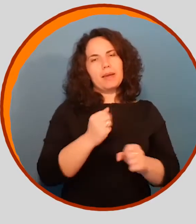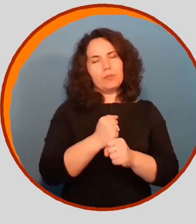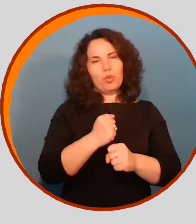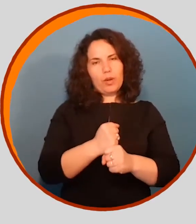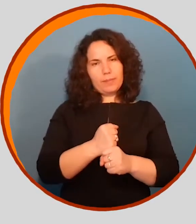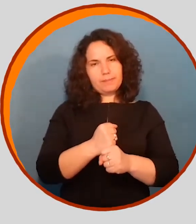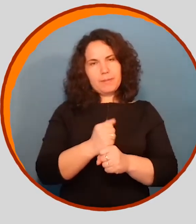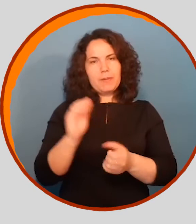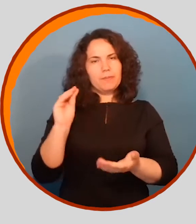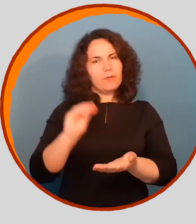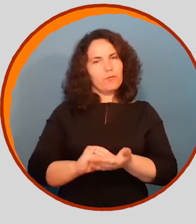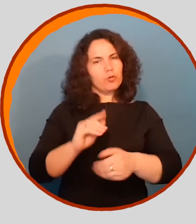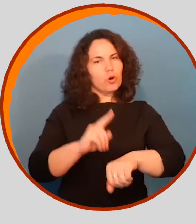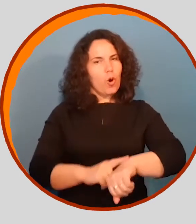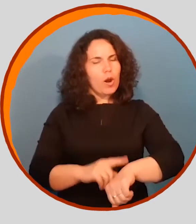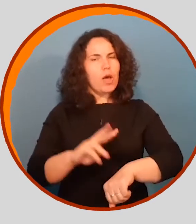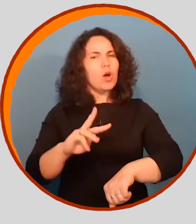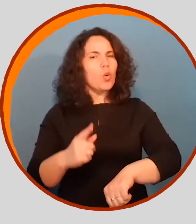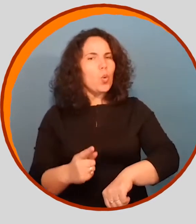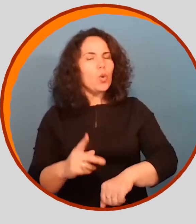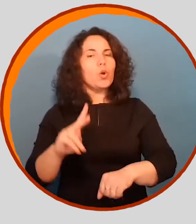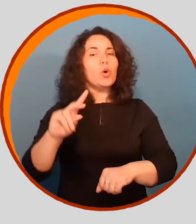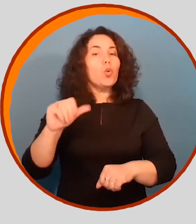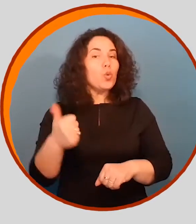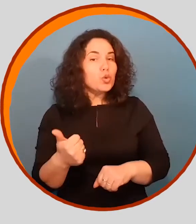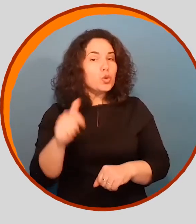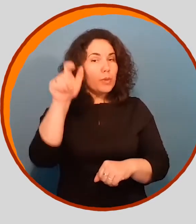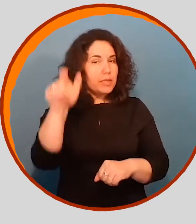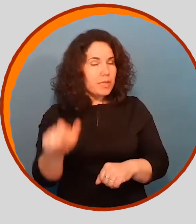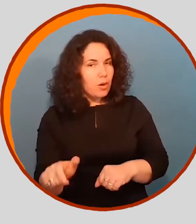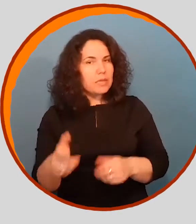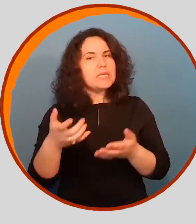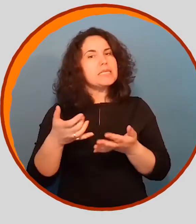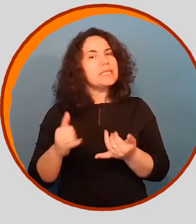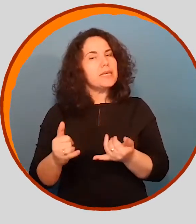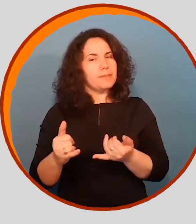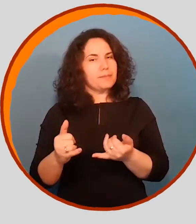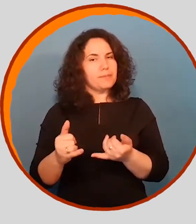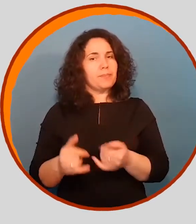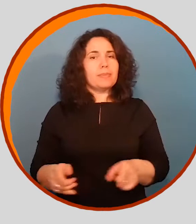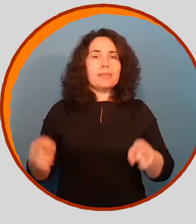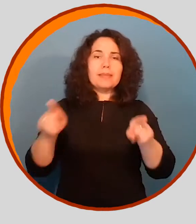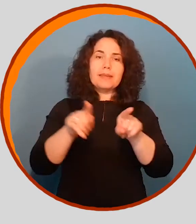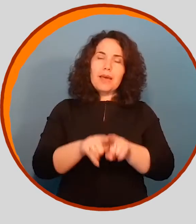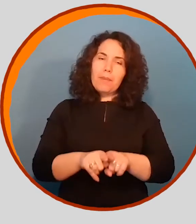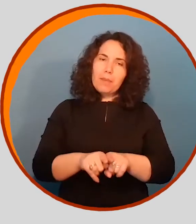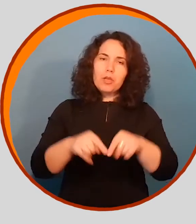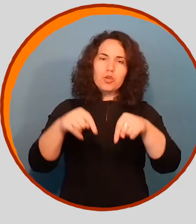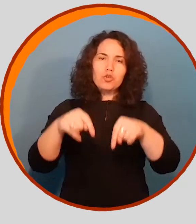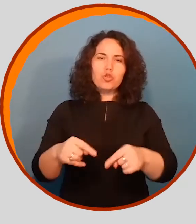çfarë duhet bërë, kur duhet bërë dhe kush do ndihmojë për ta bërë këtë gjë. E njëjta gjë edhe në kushtet e